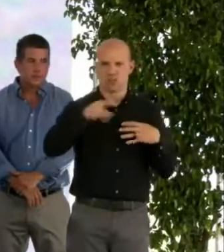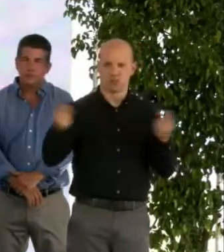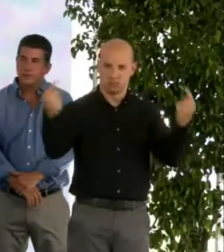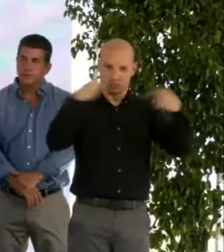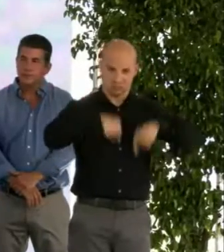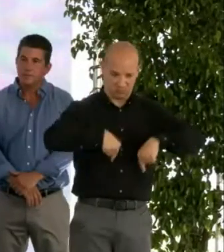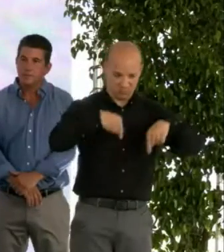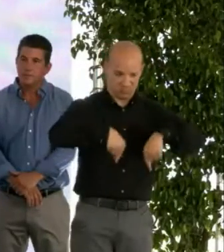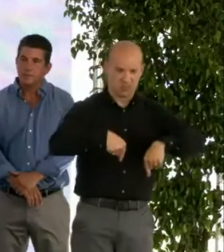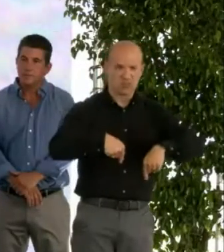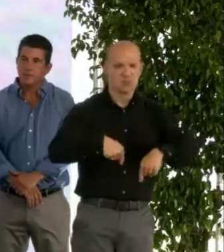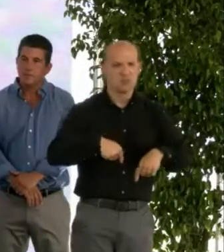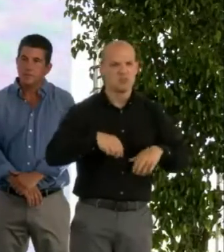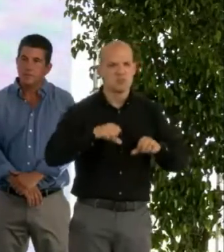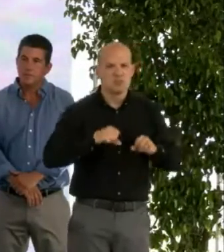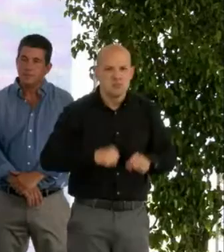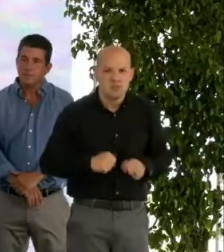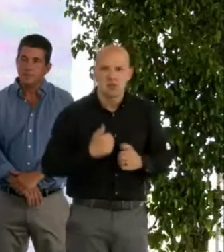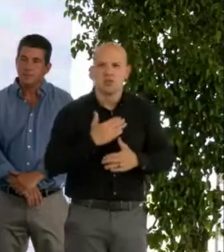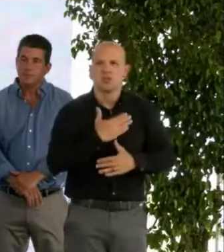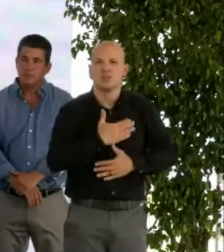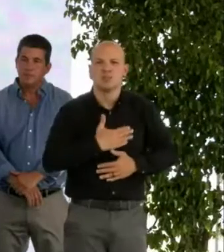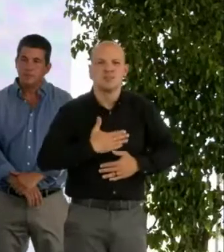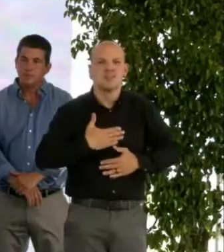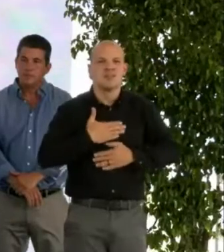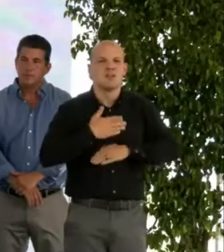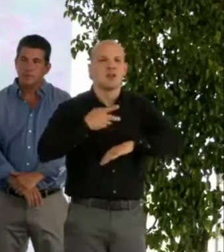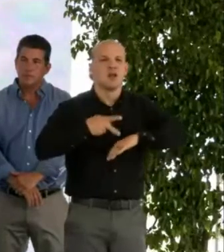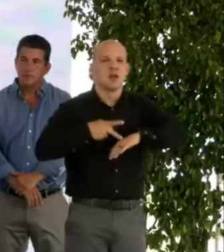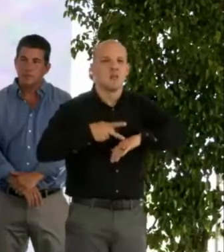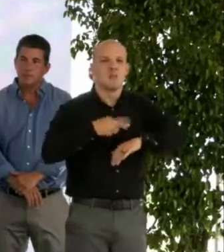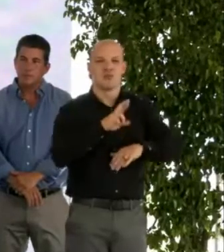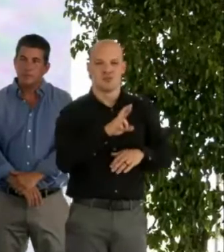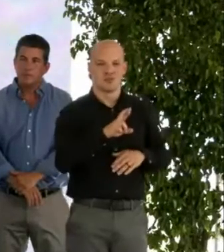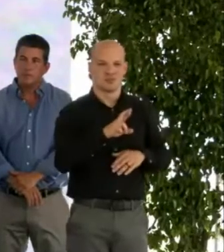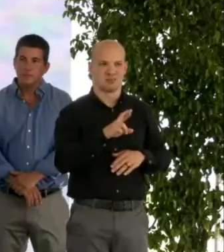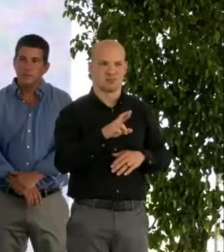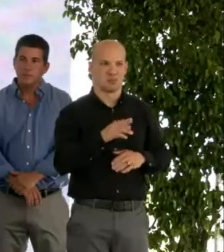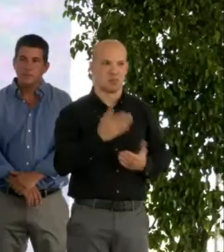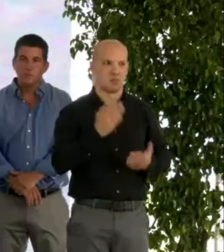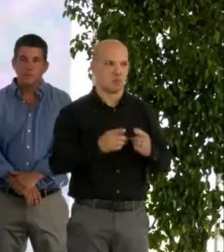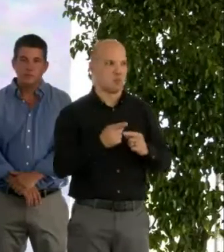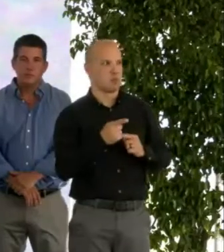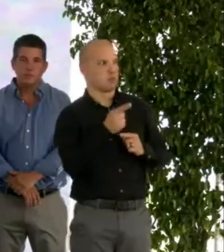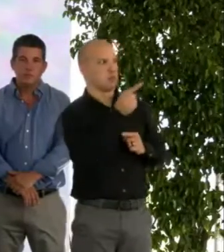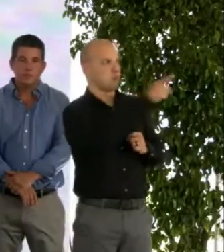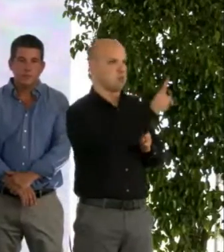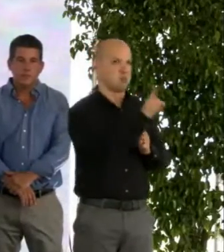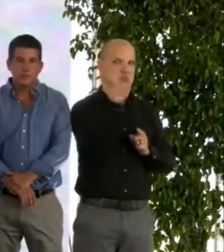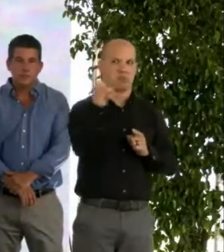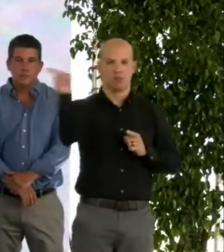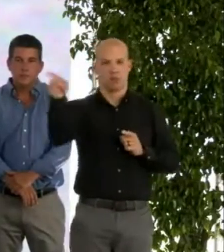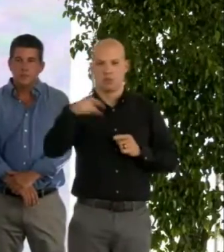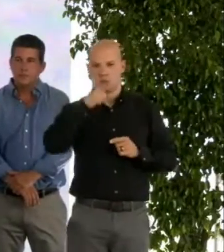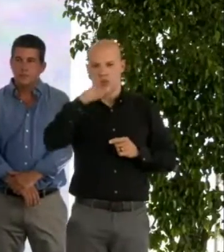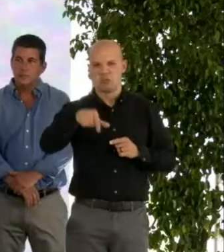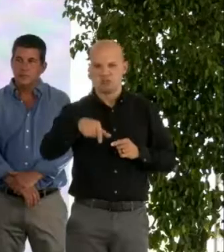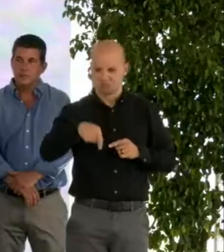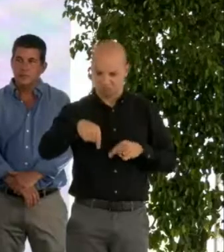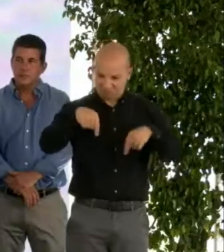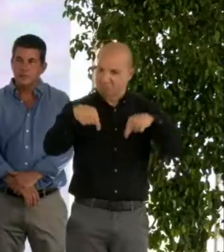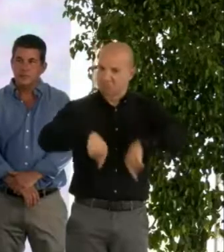tengan la oportunidad de disfrutar a Puerto Rico sin necesariamente tener que trasladarse a otras áreas, porque sabemos